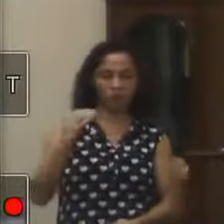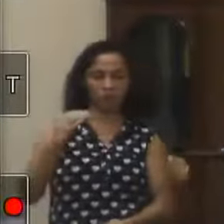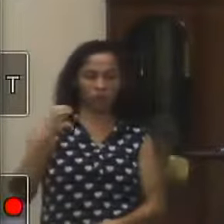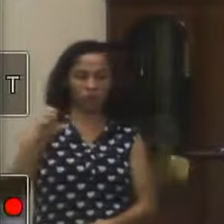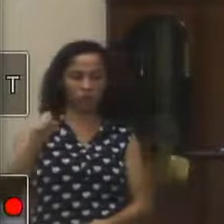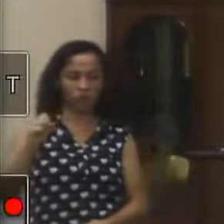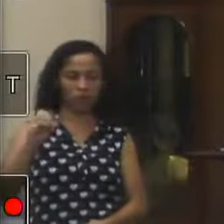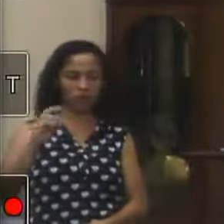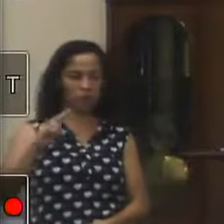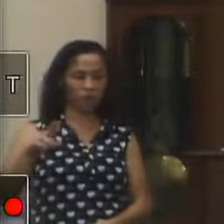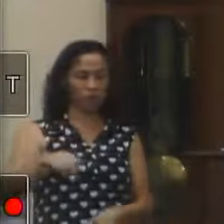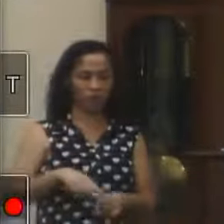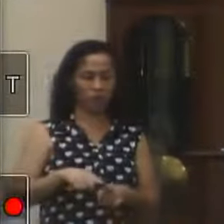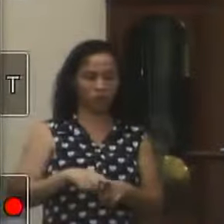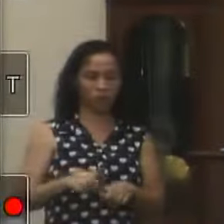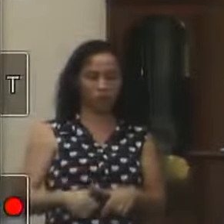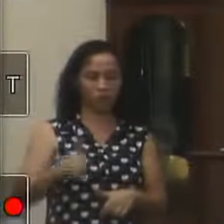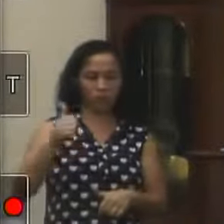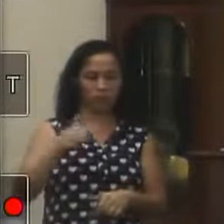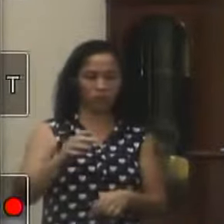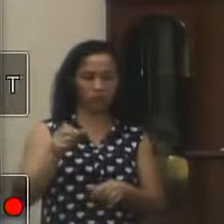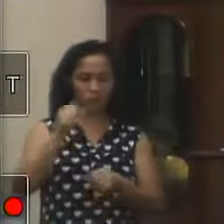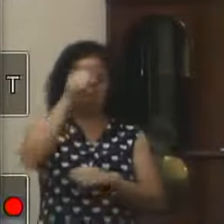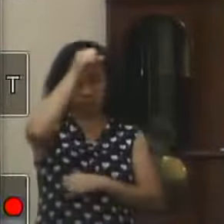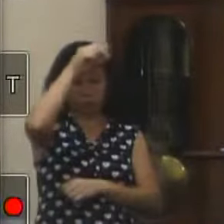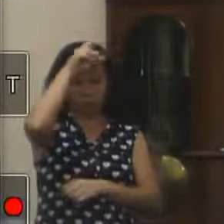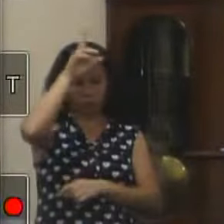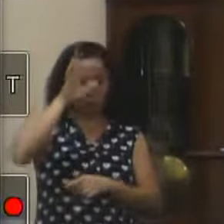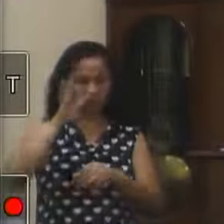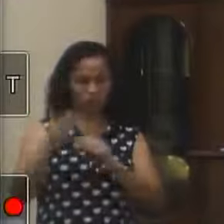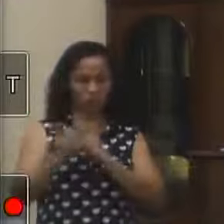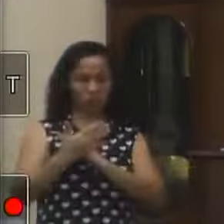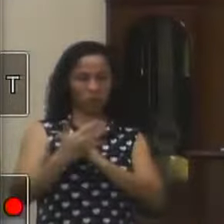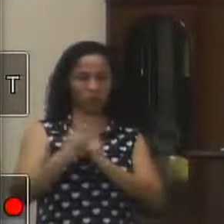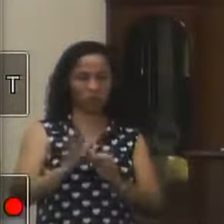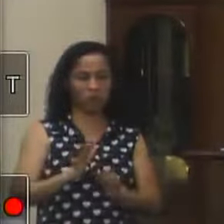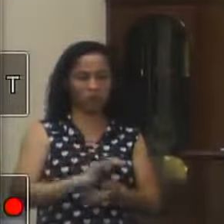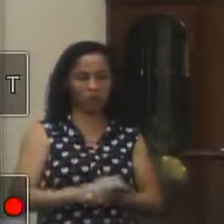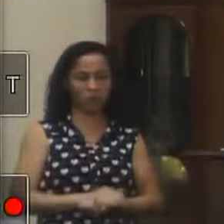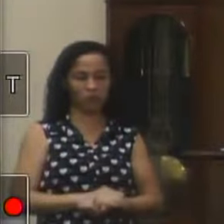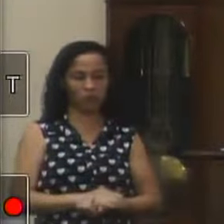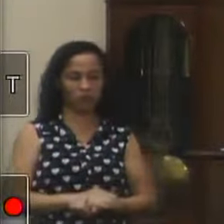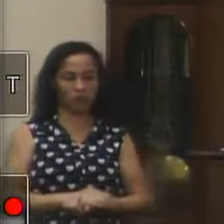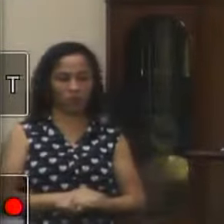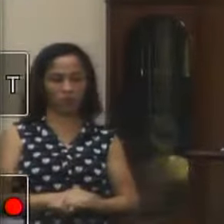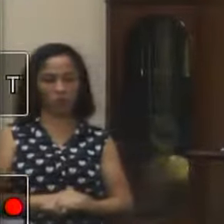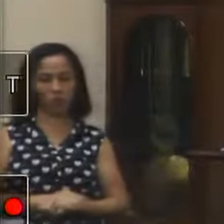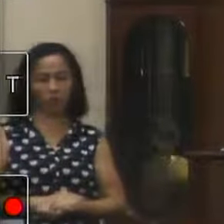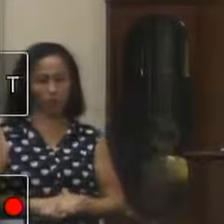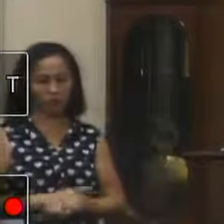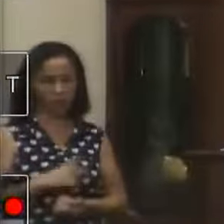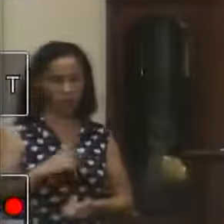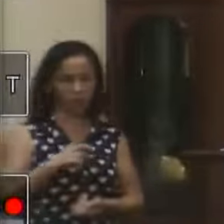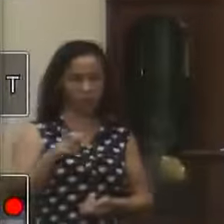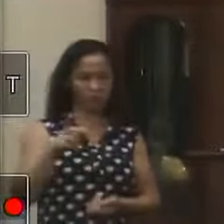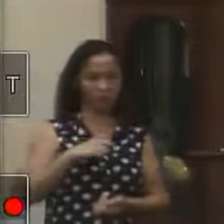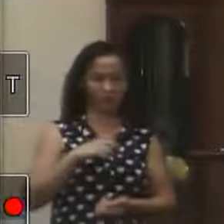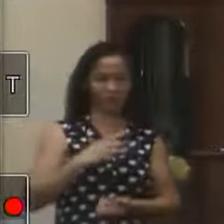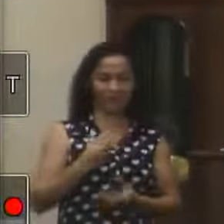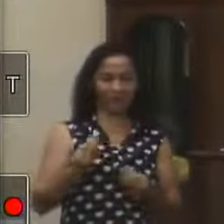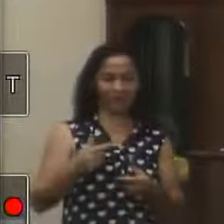lá de melhoria. E a prefeitura está ajudando a gente não pode reclamar. Então, lá está cheio de problema, e